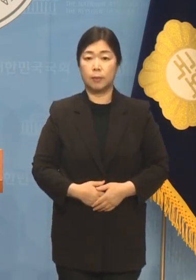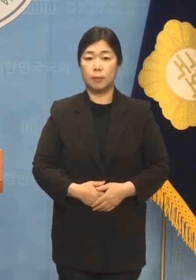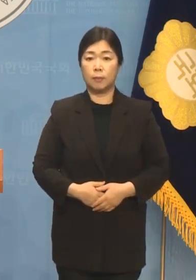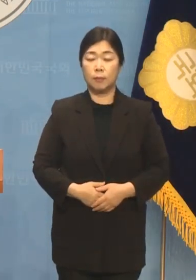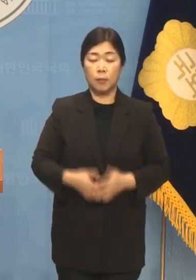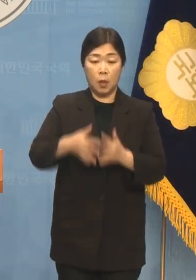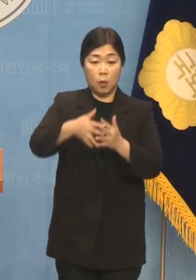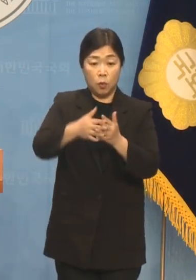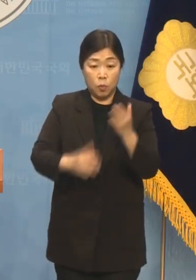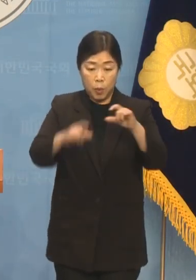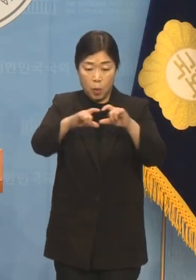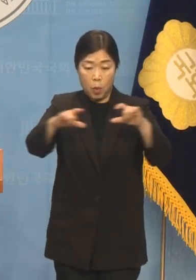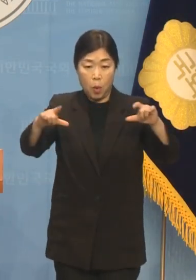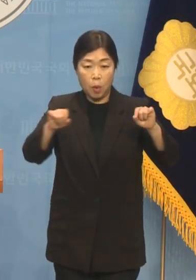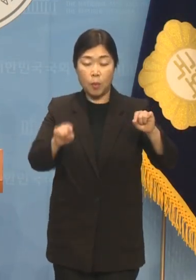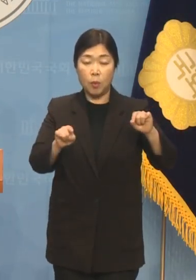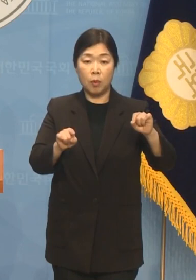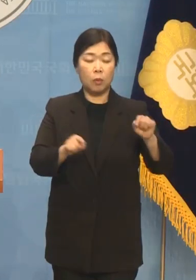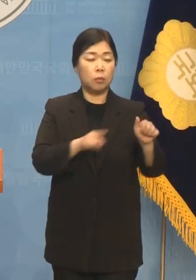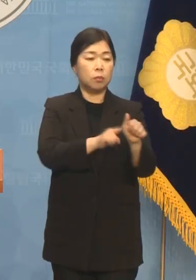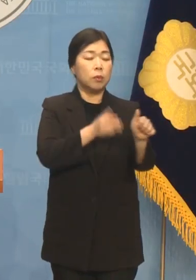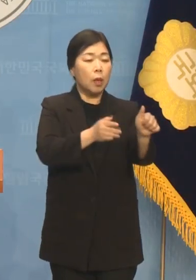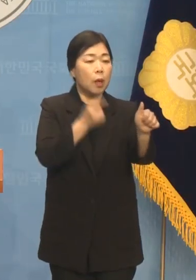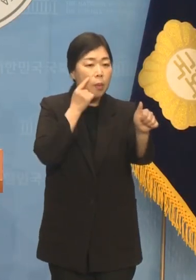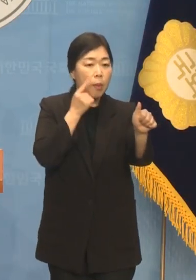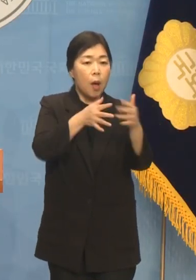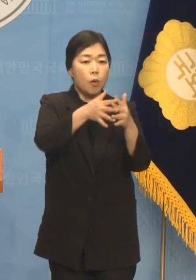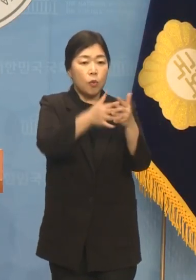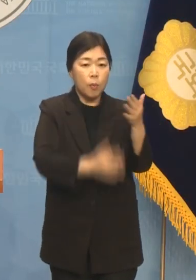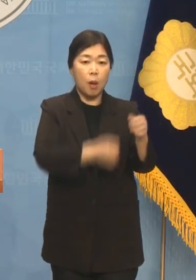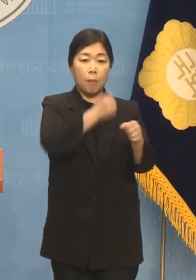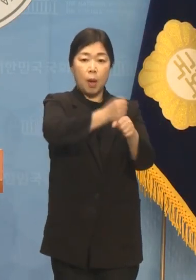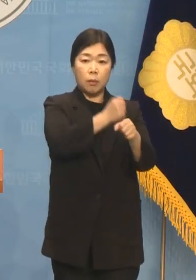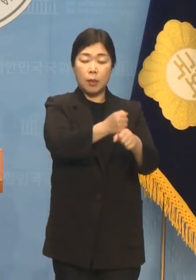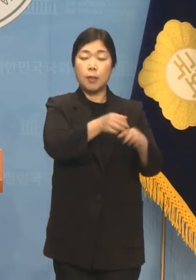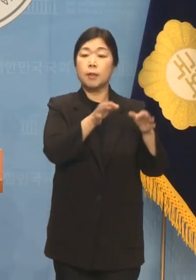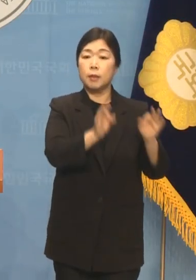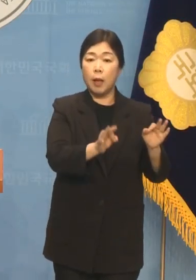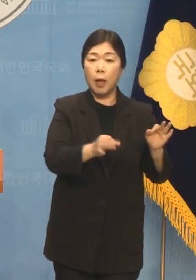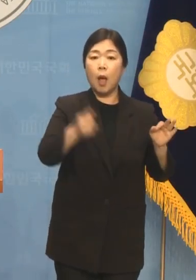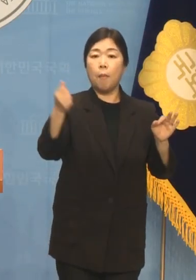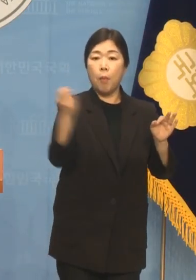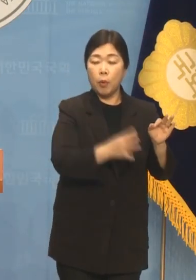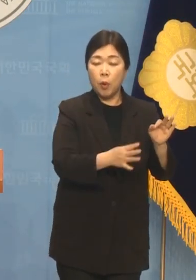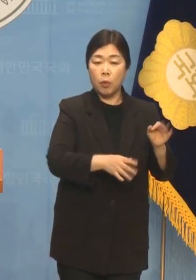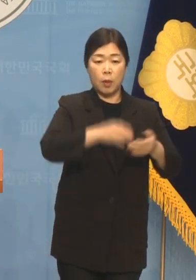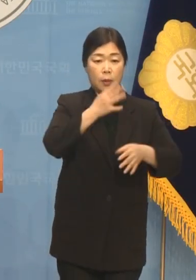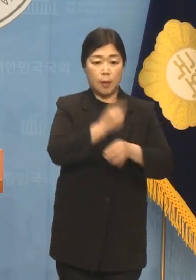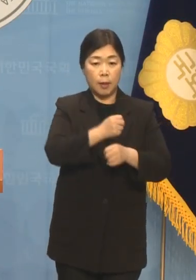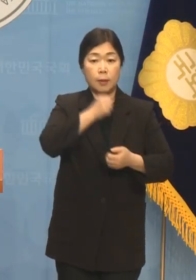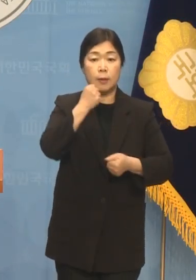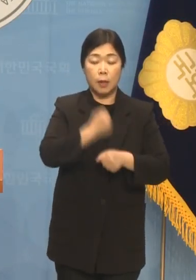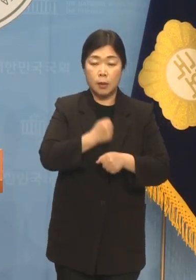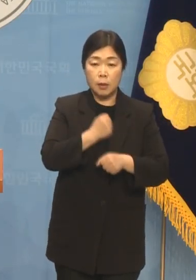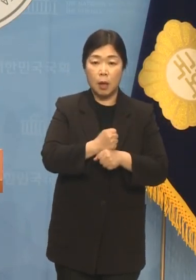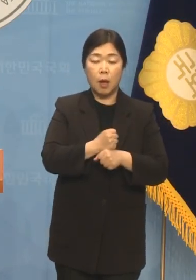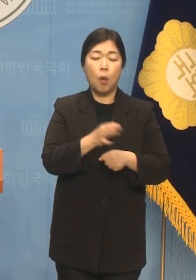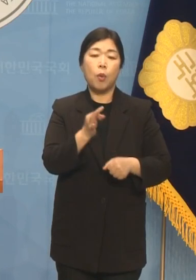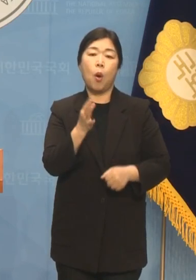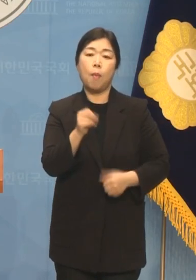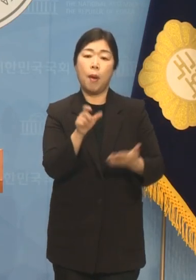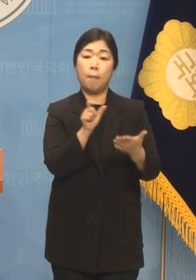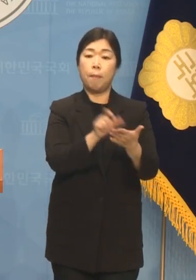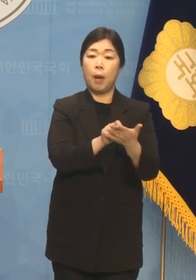수표 역시 당사자에게 요청하여 수표 발급 은행과 수표 번호, 발행일, 발행 액수